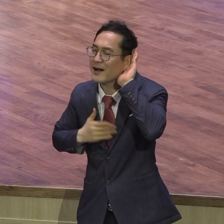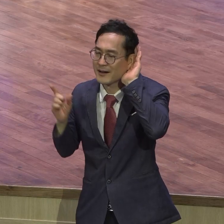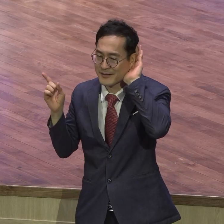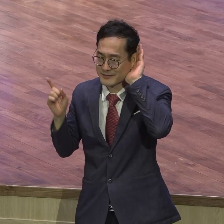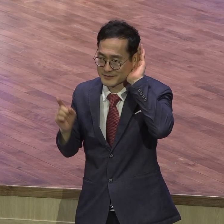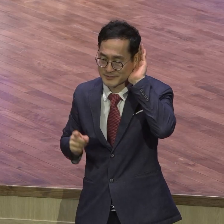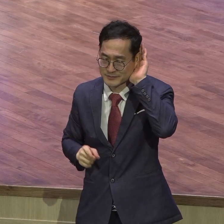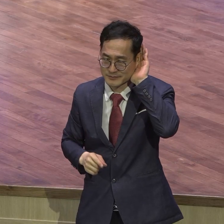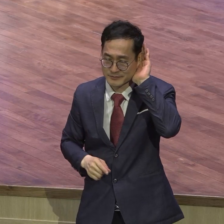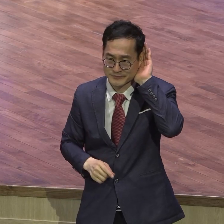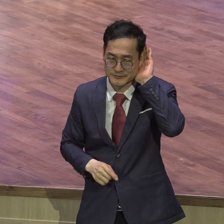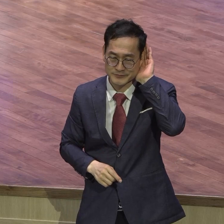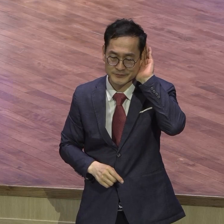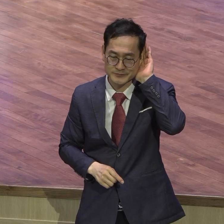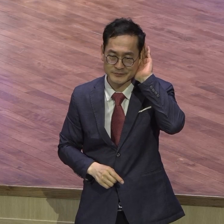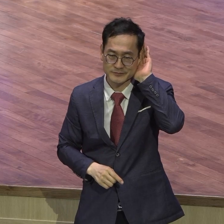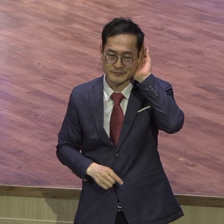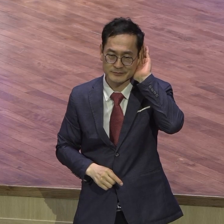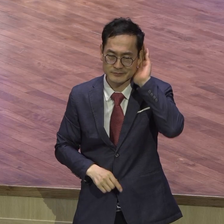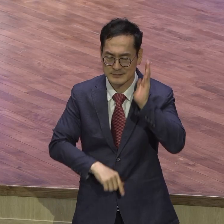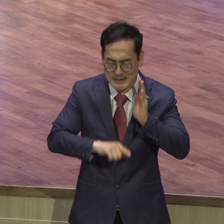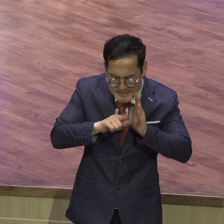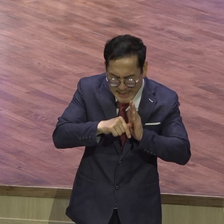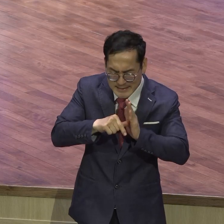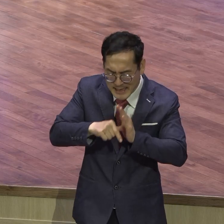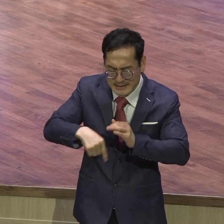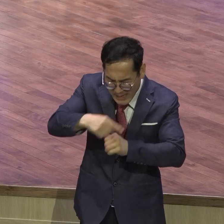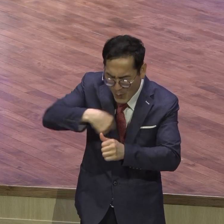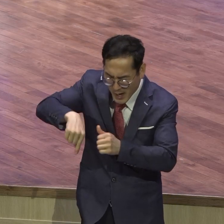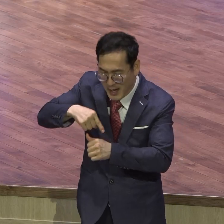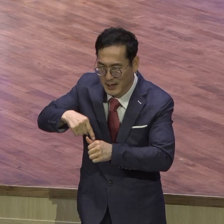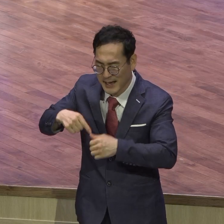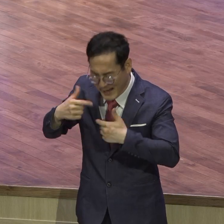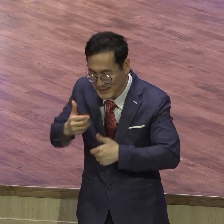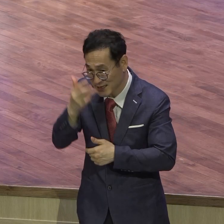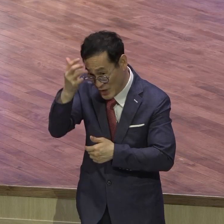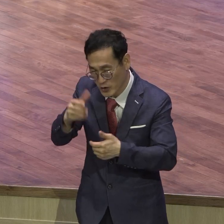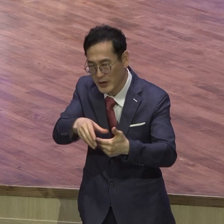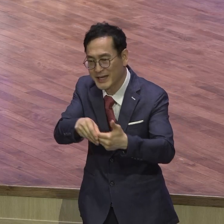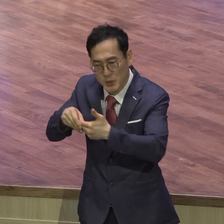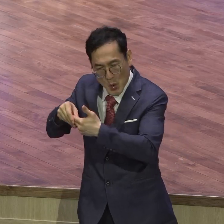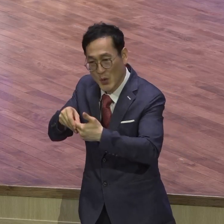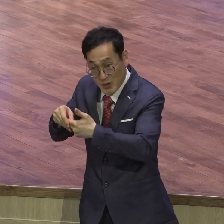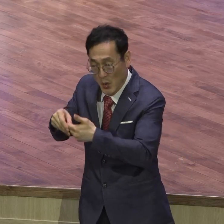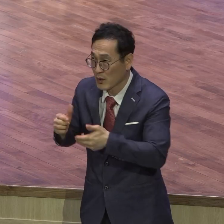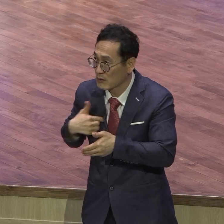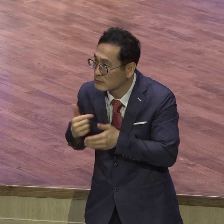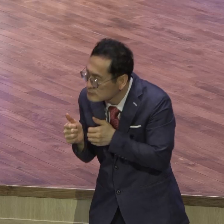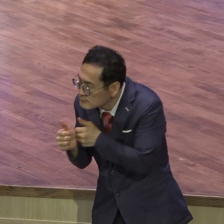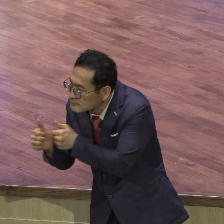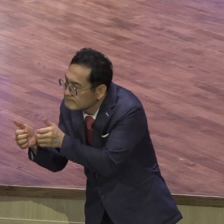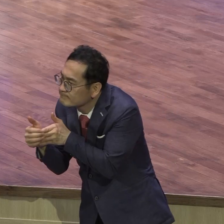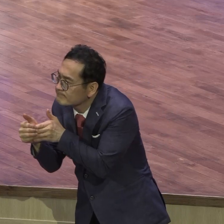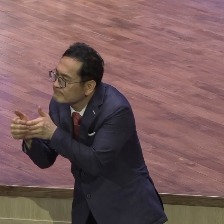순간 매 순간 순간마다 성령 인도 받는 것이 신앙생활이에요